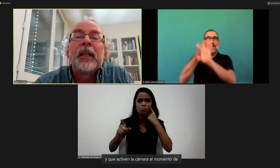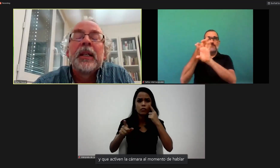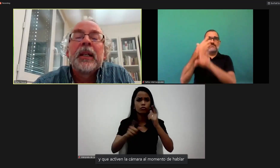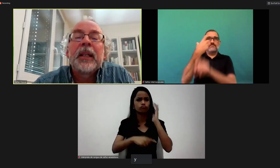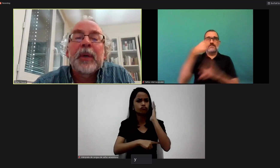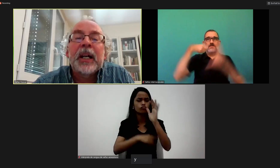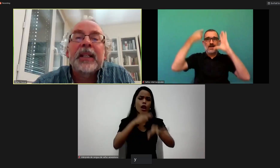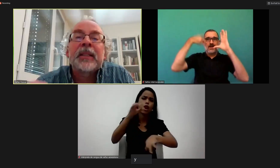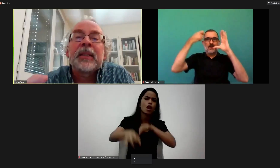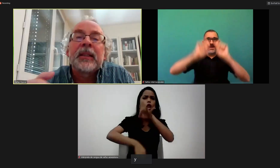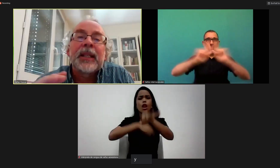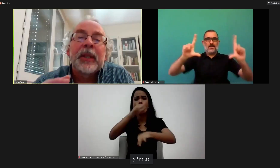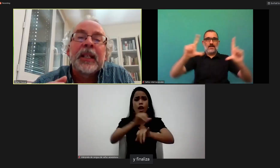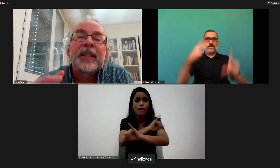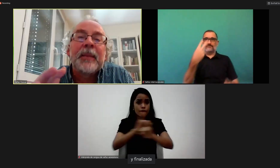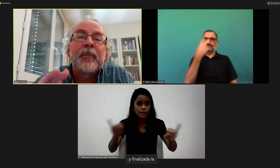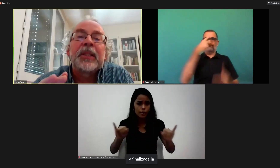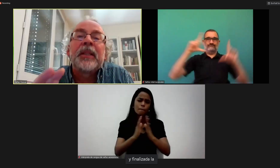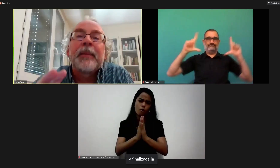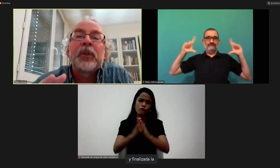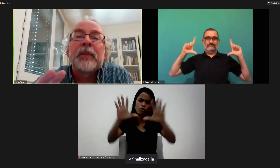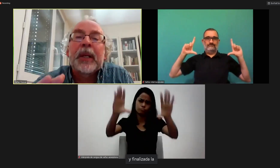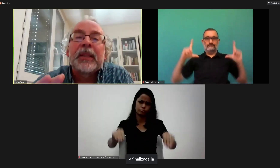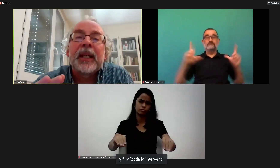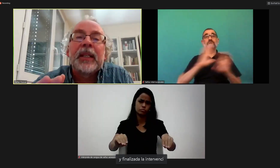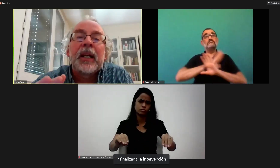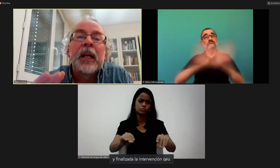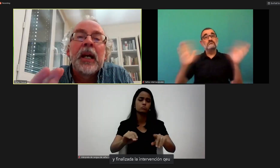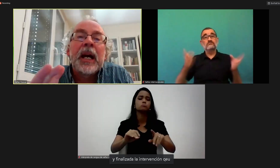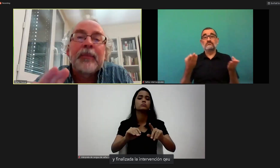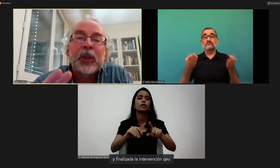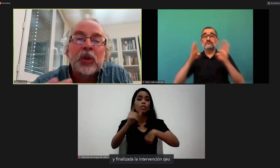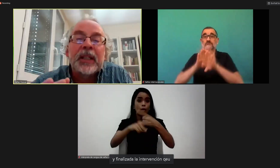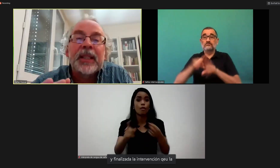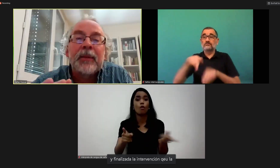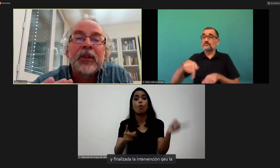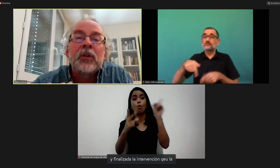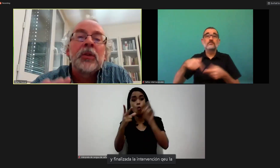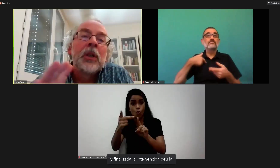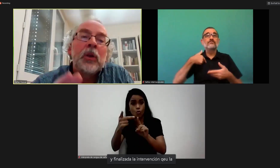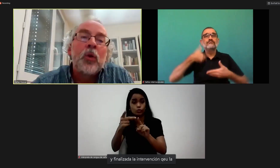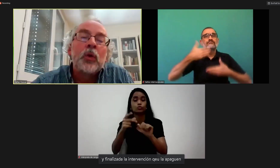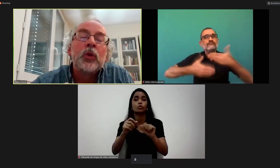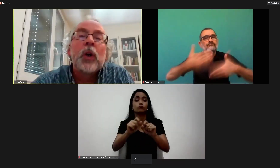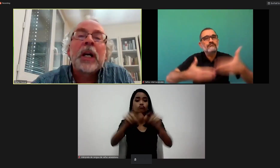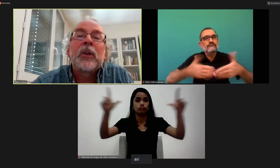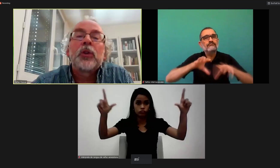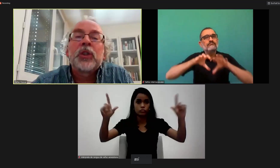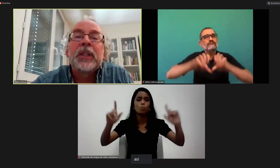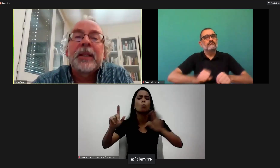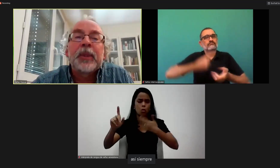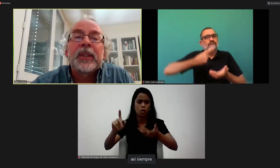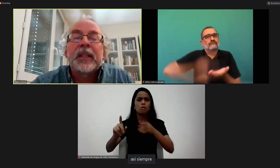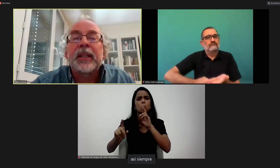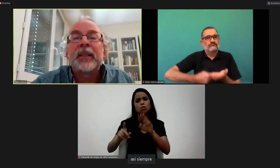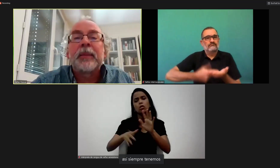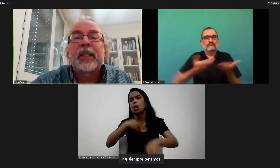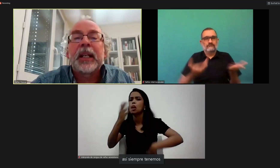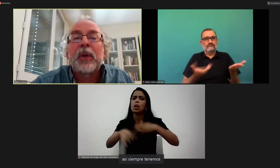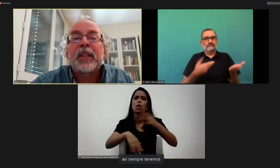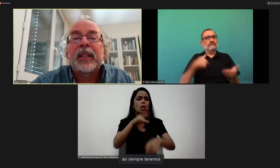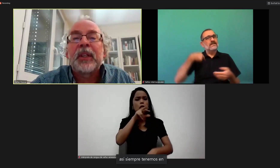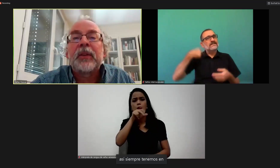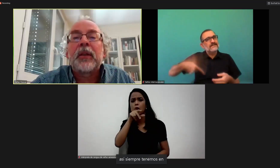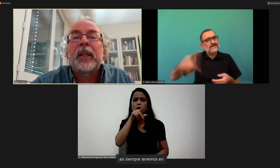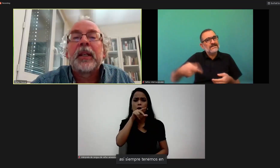que la apagarais. De esa manera siempre tendríamos en pantalla a la persona que está hablando, junto a los 2 intérpretes,